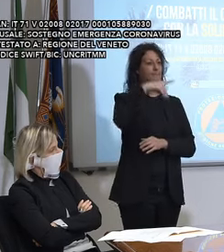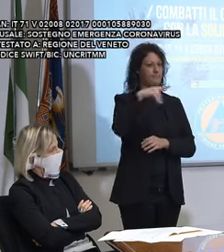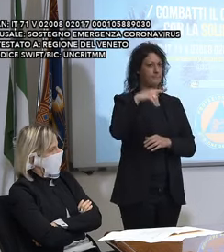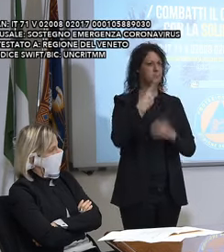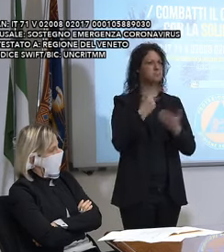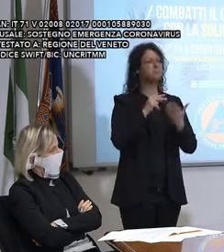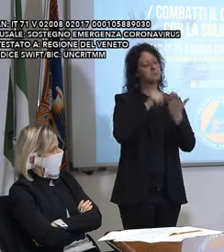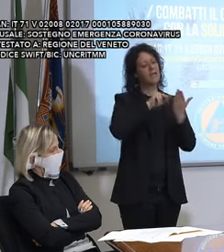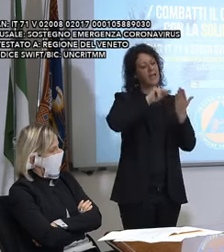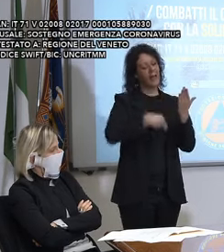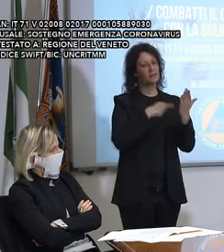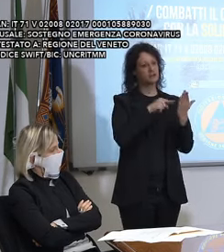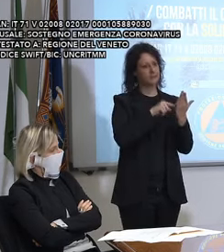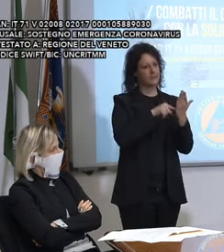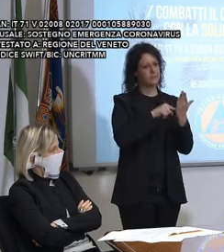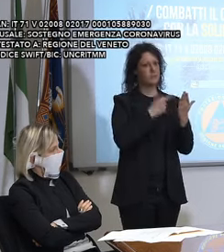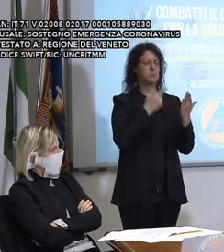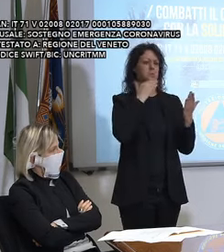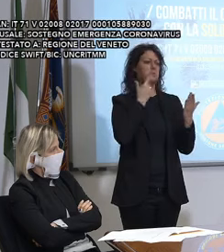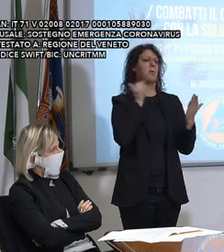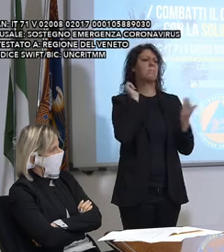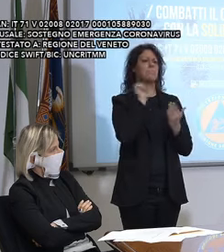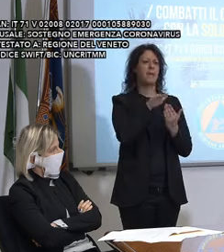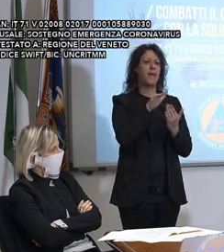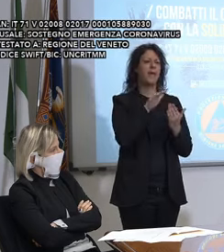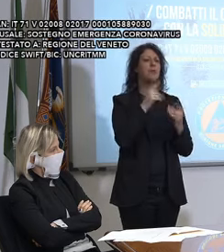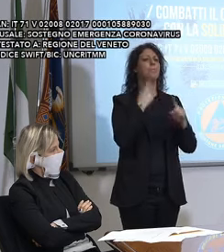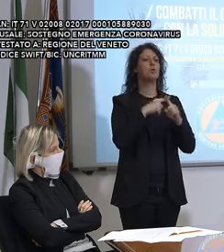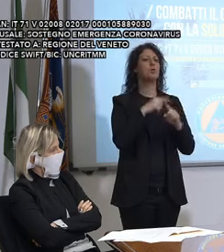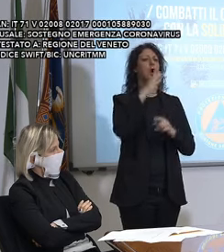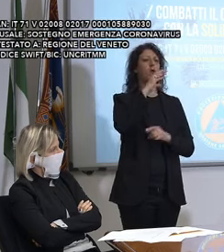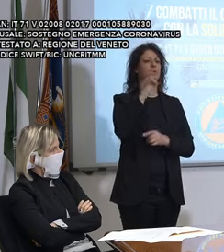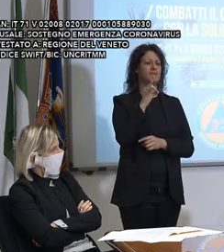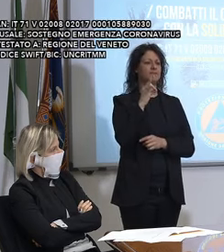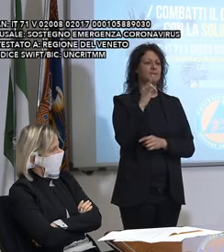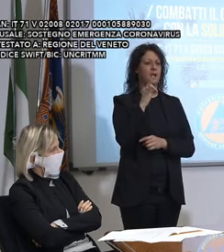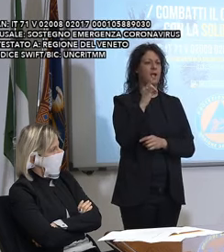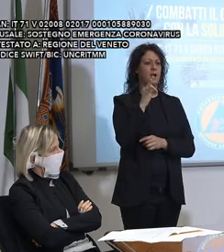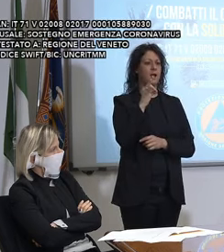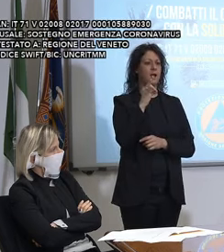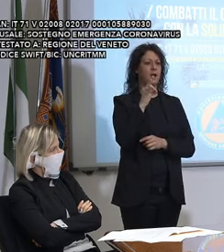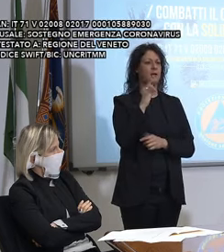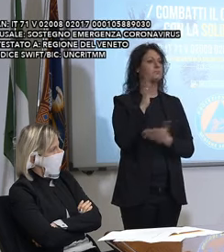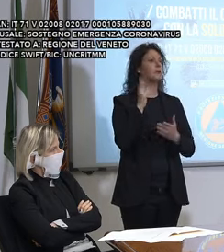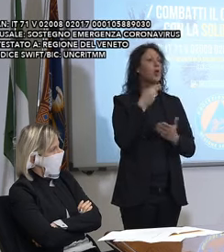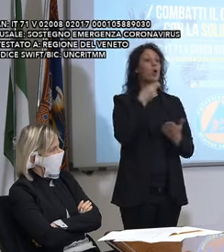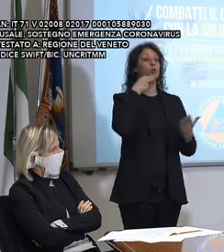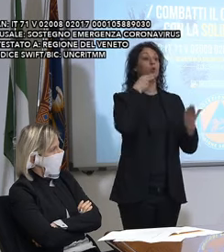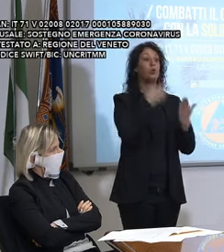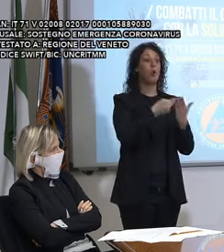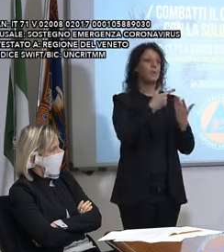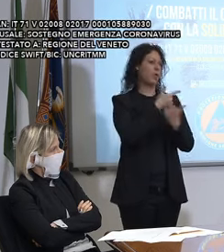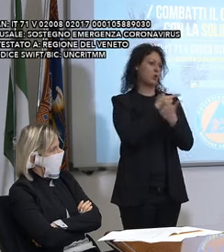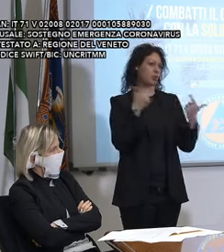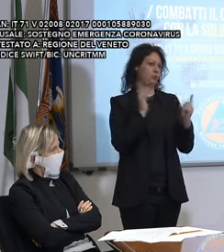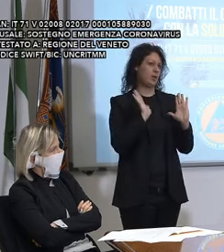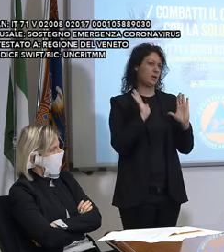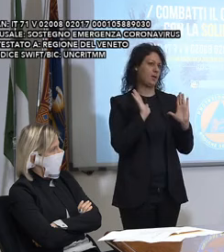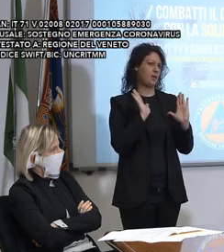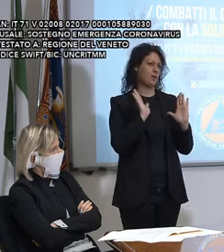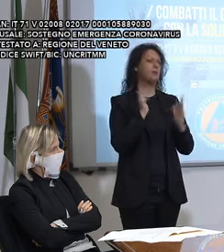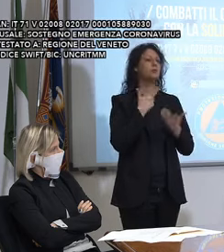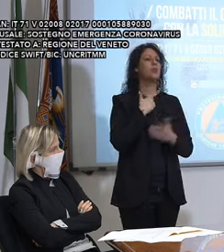può avvenire tramite ovviamente una mail e il codice fiscale, quindi l'anonimato è garantito da delle sigle che però se